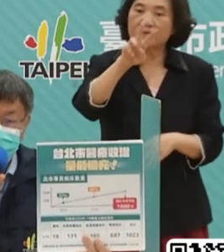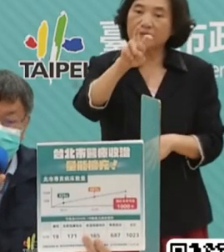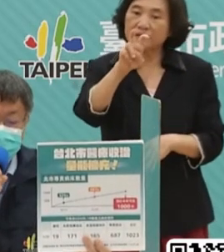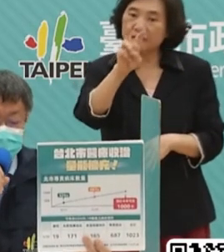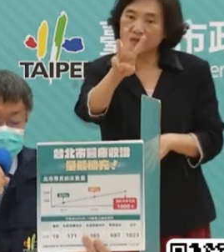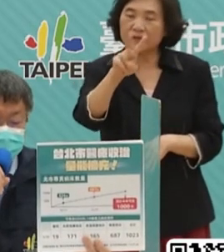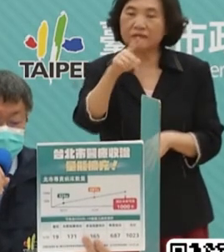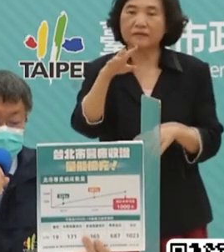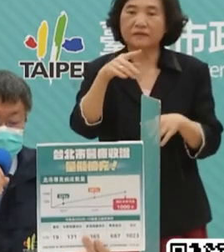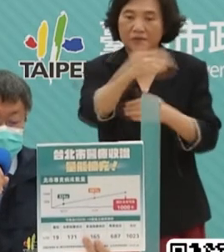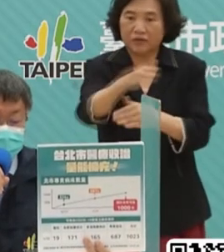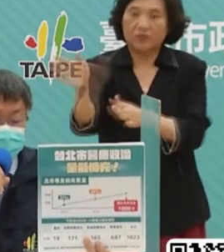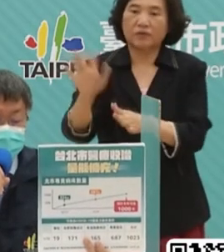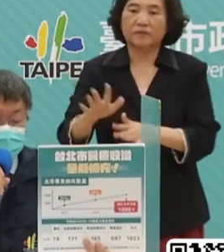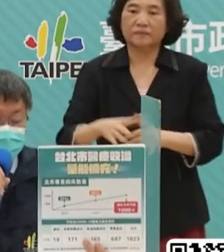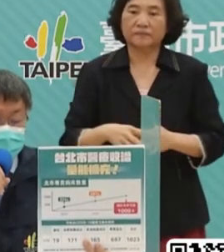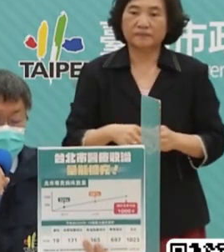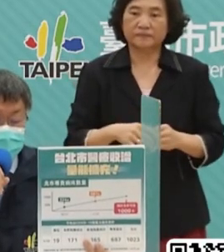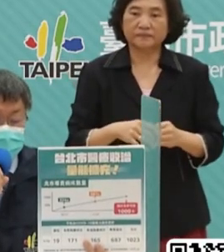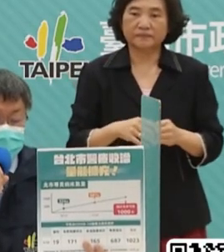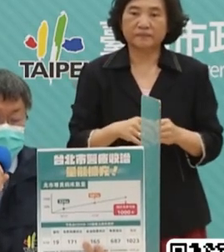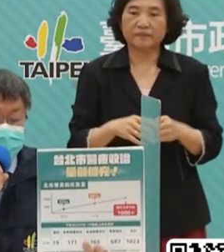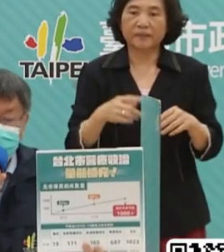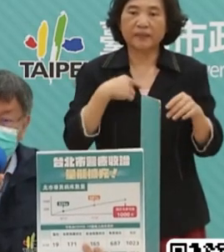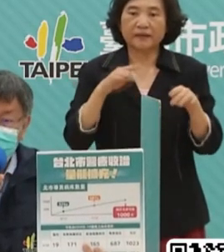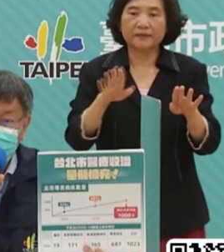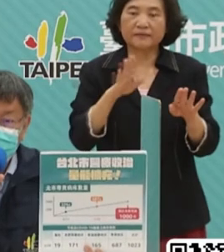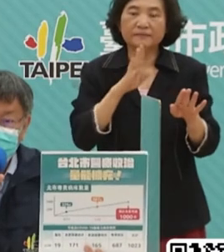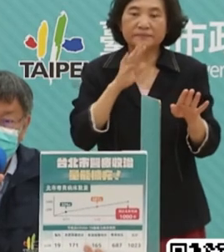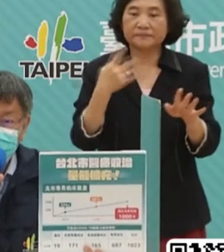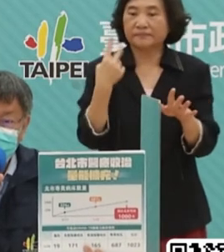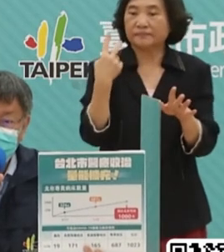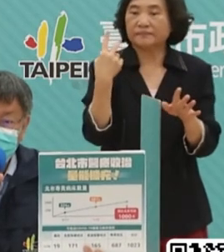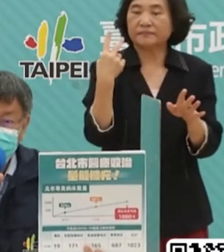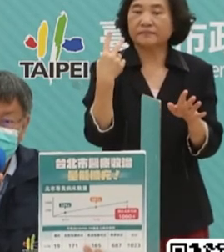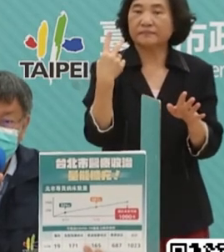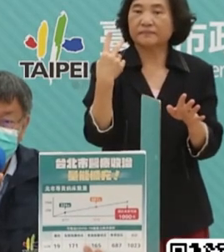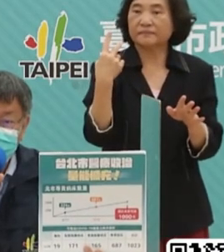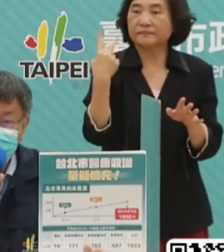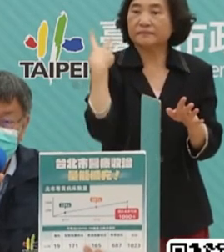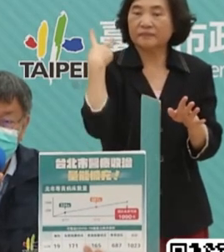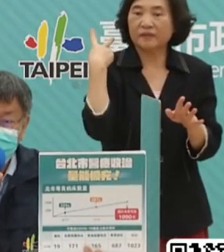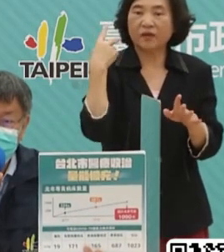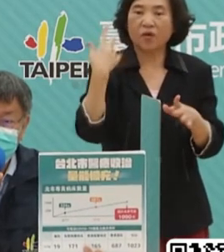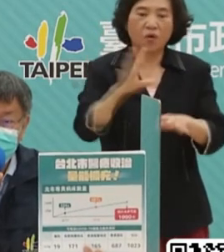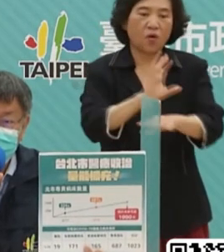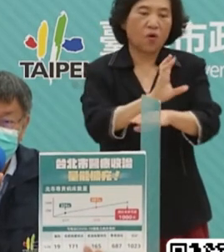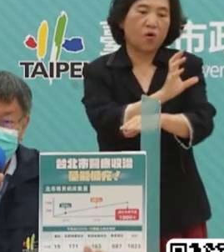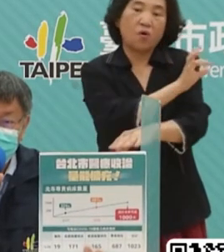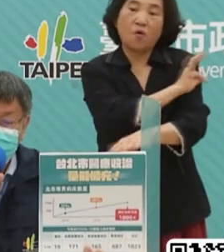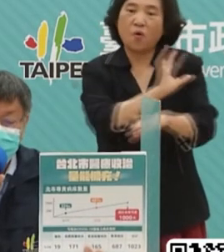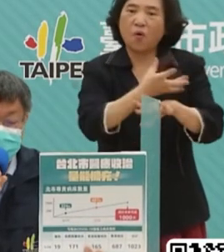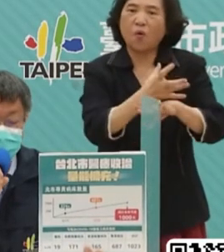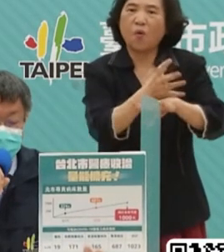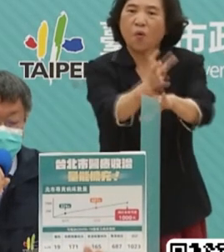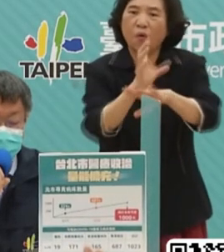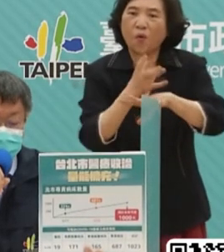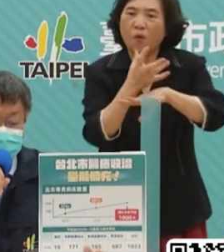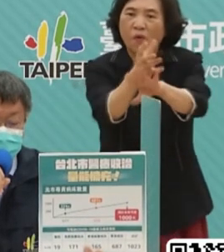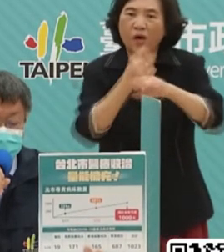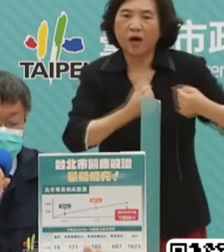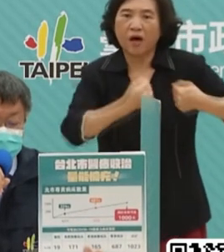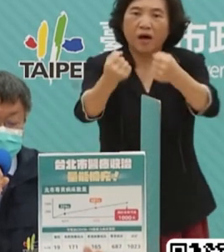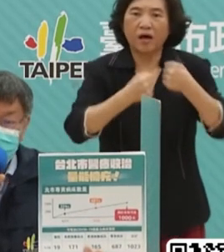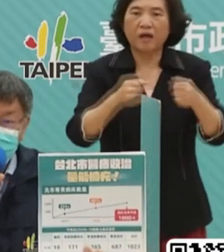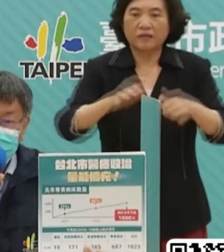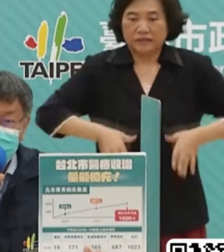病人 capacity 是1023。那么事实上前天呢，很多救护车在卡在这个急诊室外面，没有办